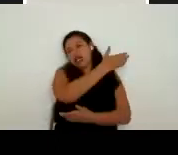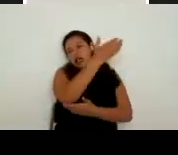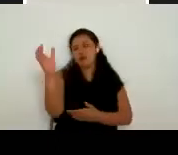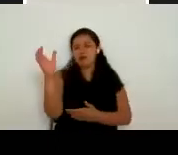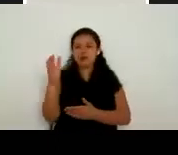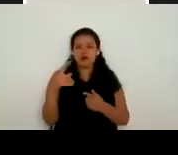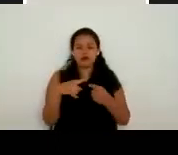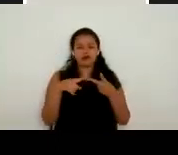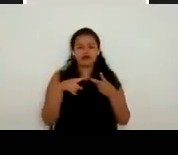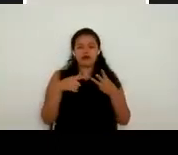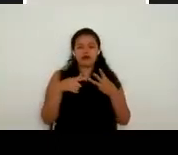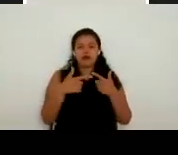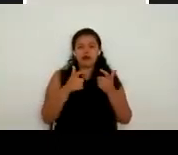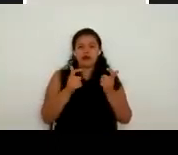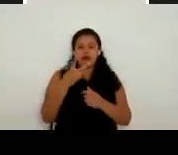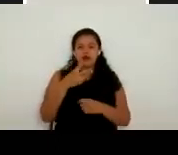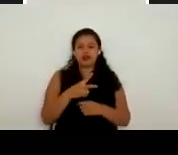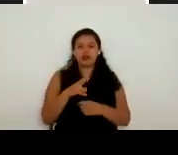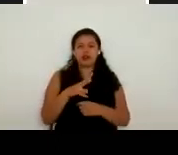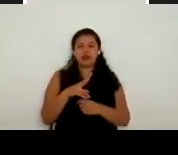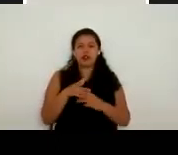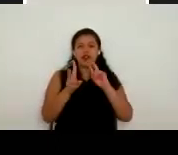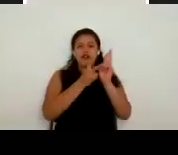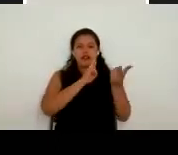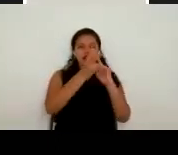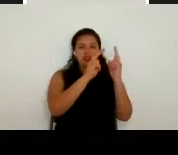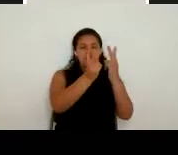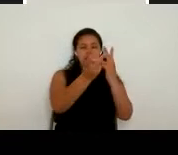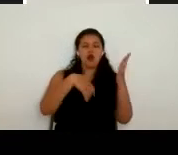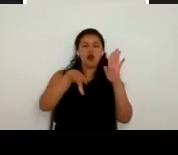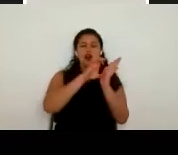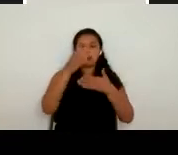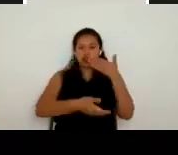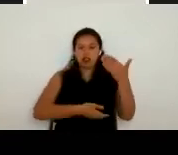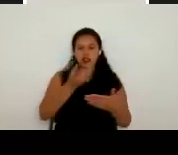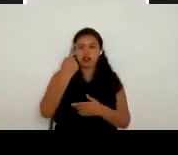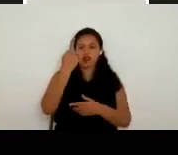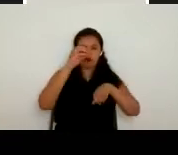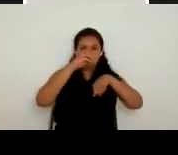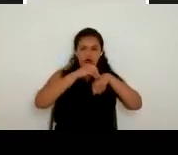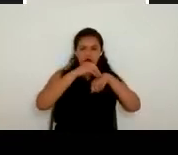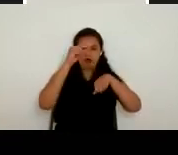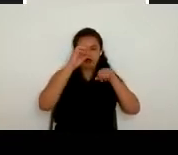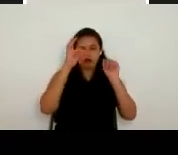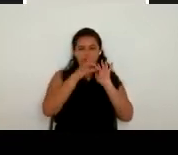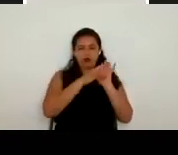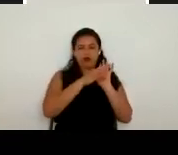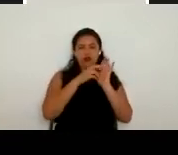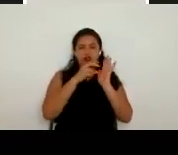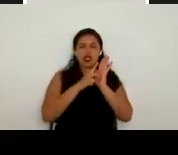están los que habitan vecindad o cuarto de servicio y le asignaremos un punto departamento casa